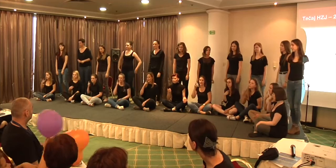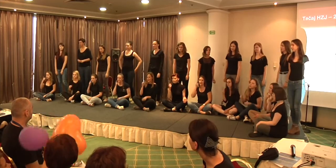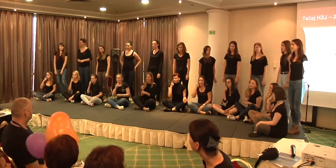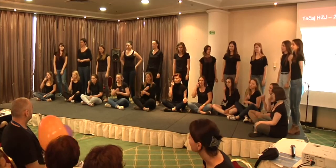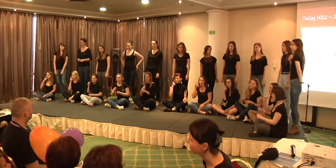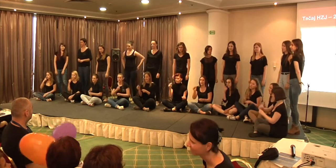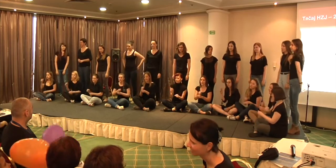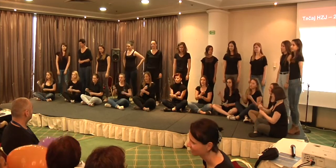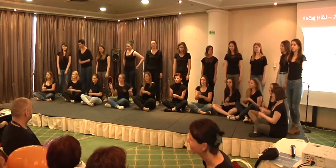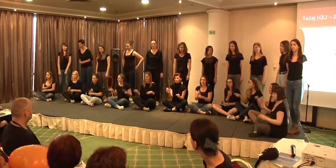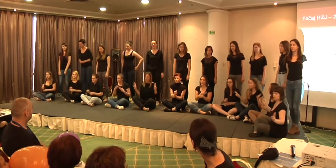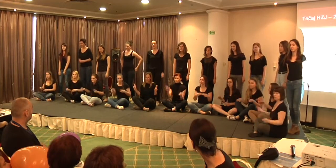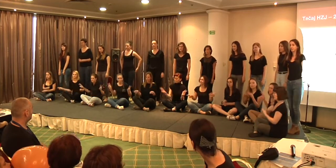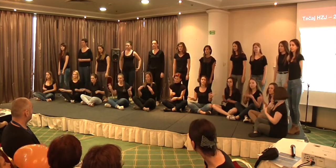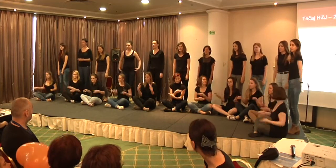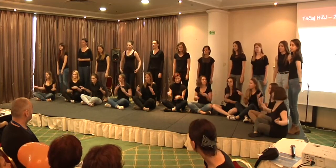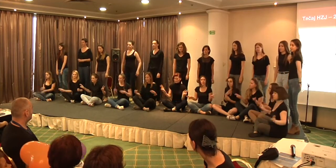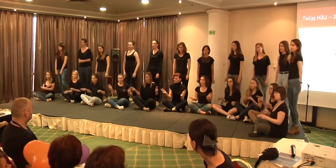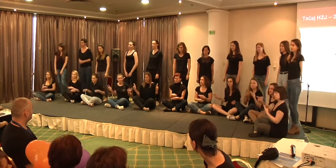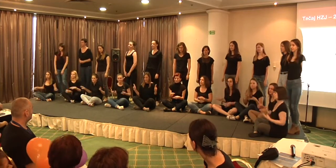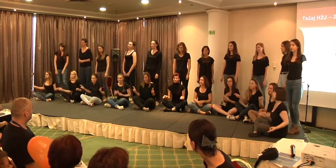Potrgu za zlatnim runom,